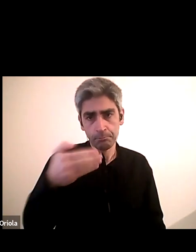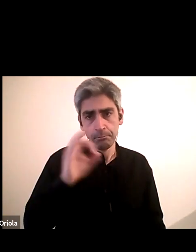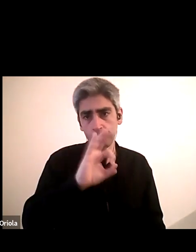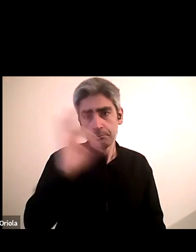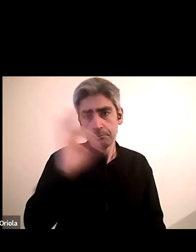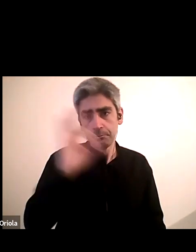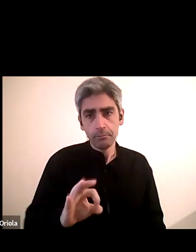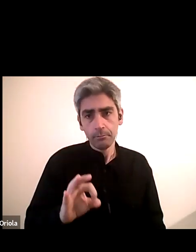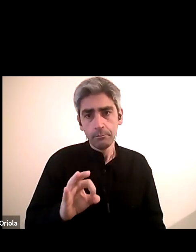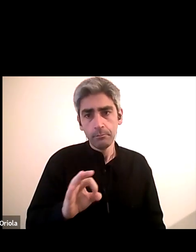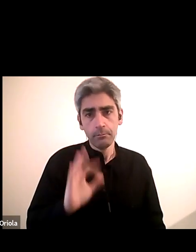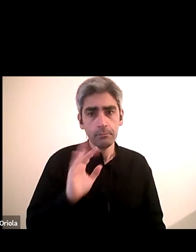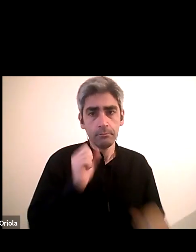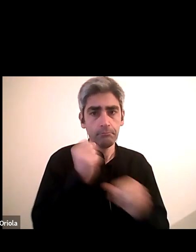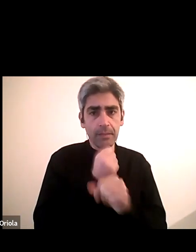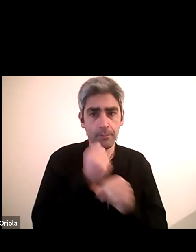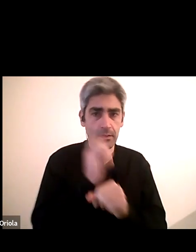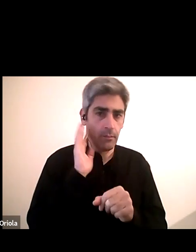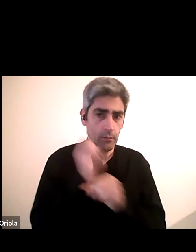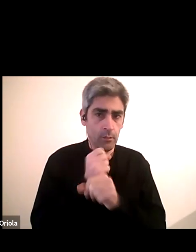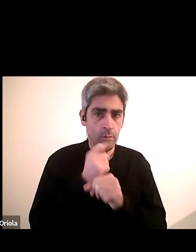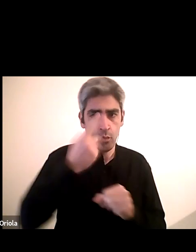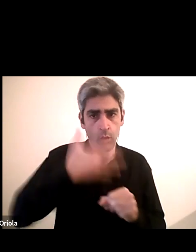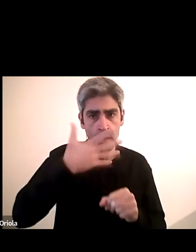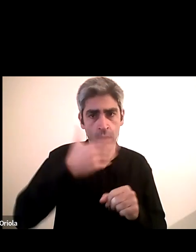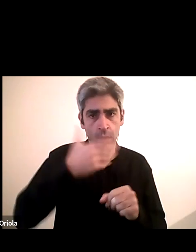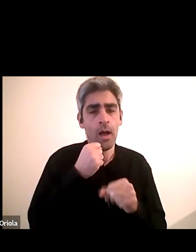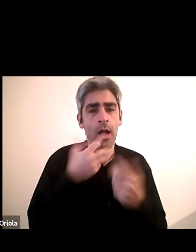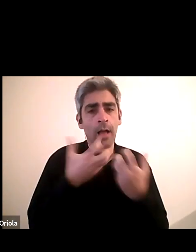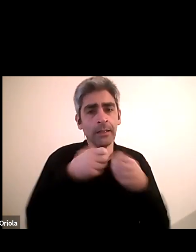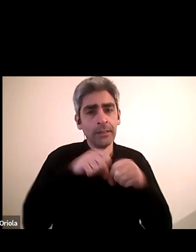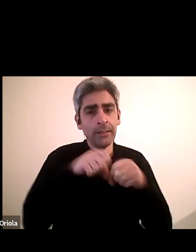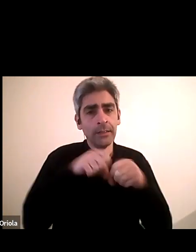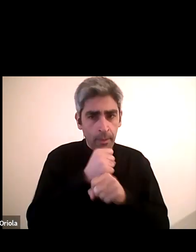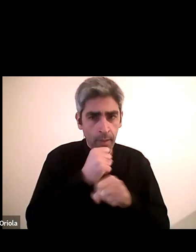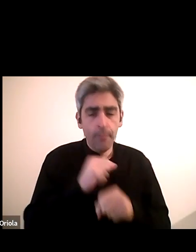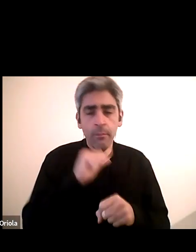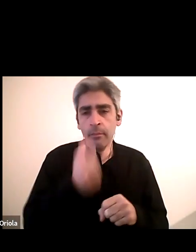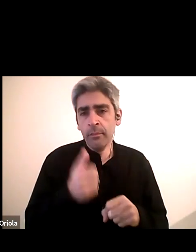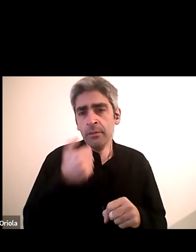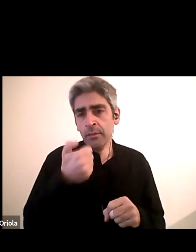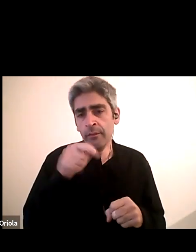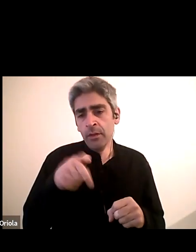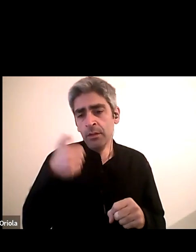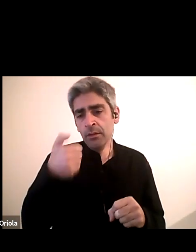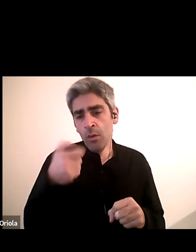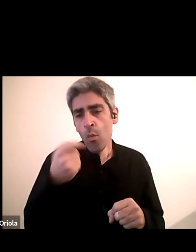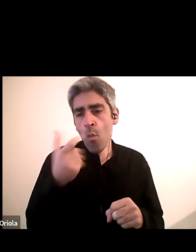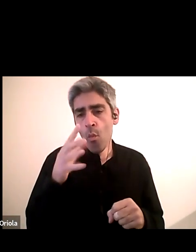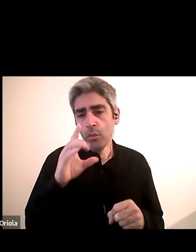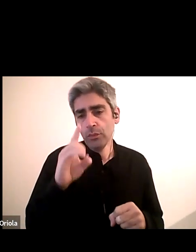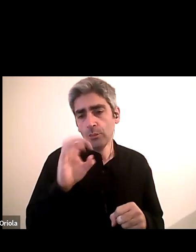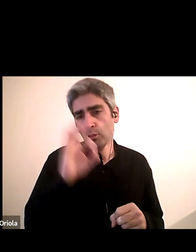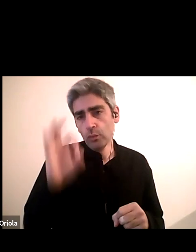0,7% trabalhadores por dia em acidentes de trabalho e morrem 5,5%, quase 6%, quase a